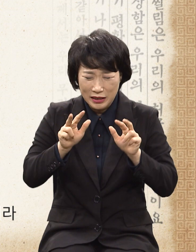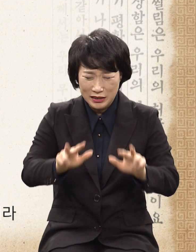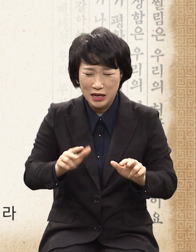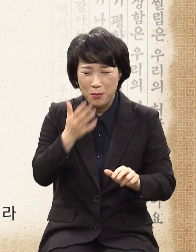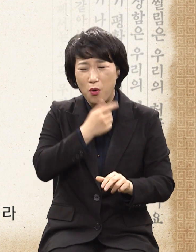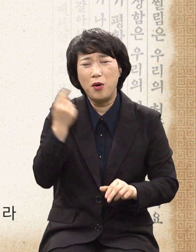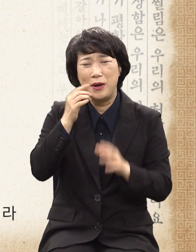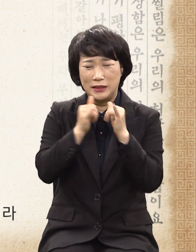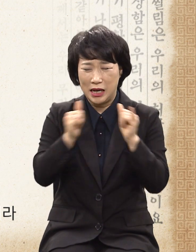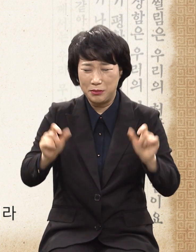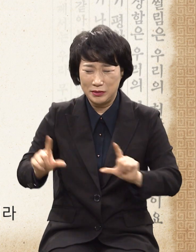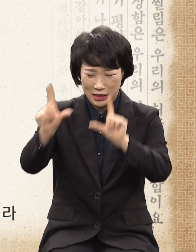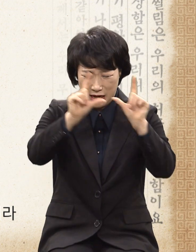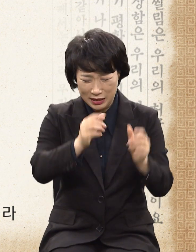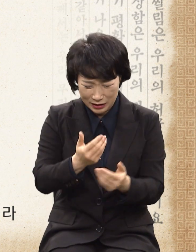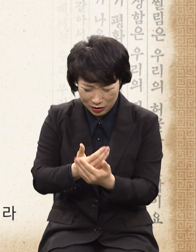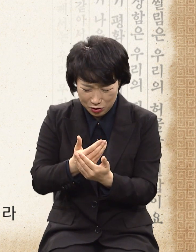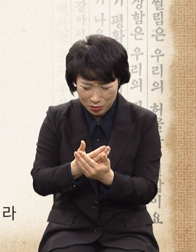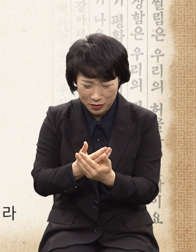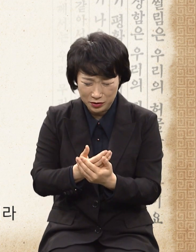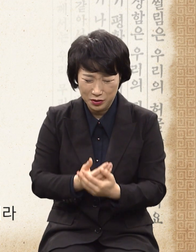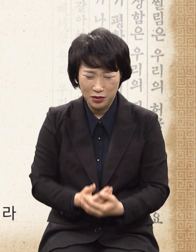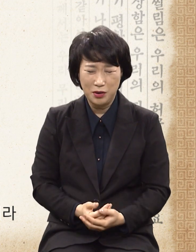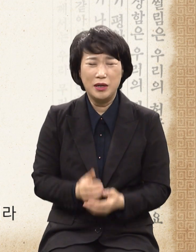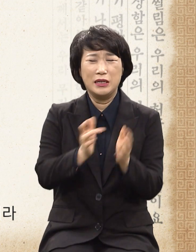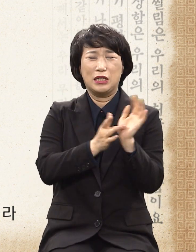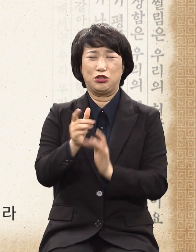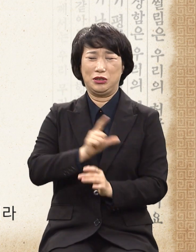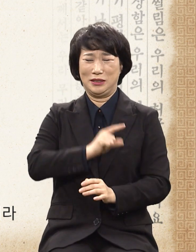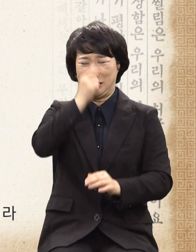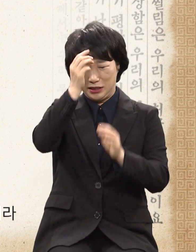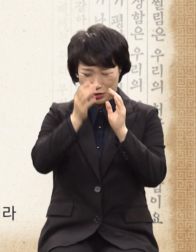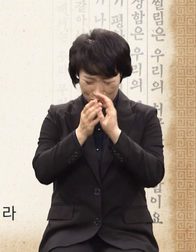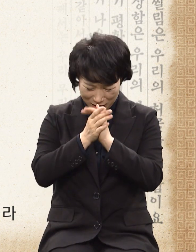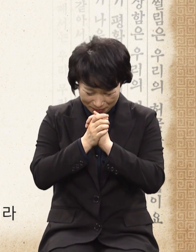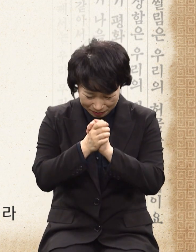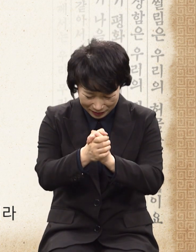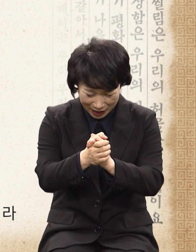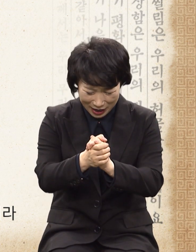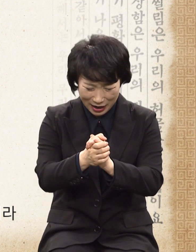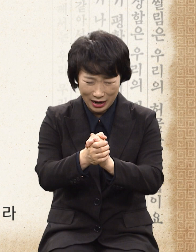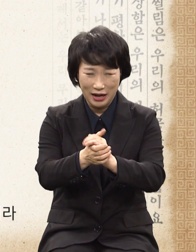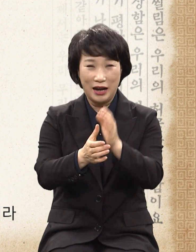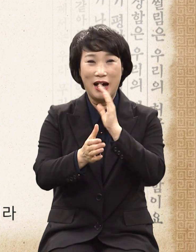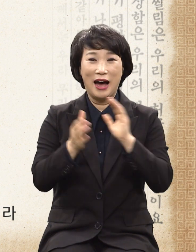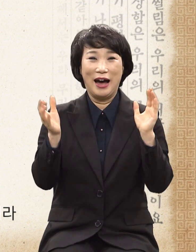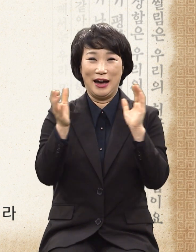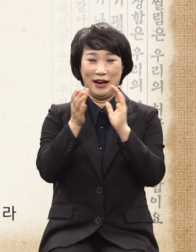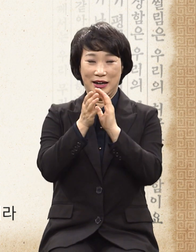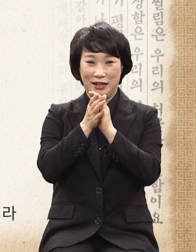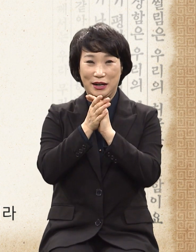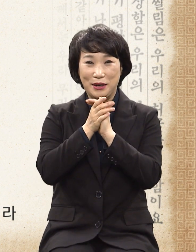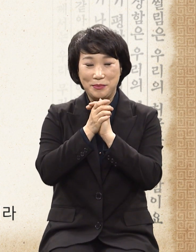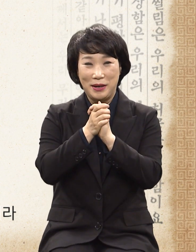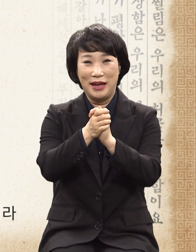사람으로 살게 하여 주시옵소서. 예수님 이름으로 기도드리옵나이다.